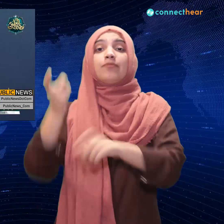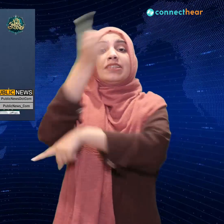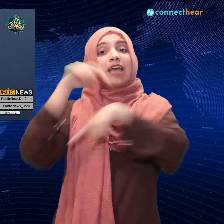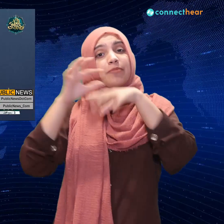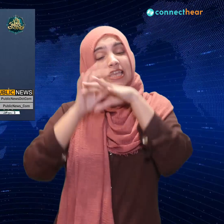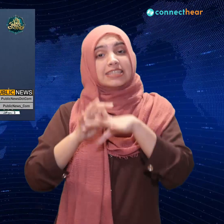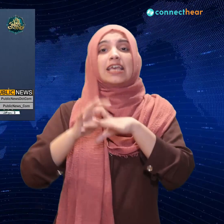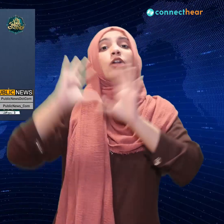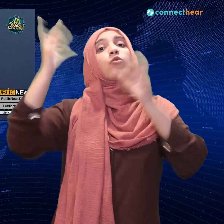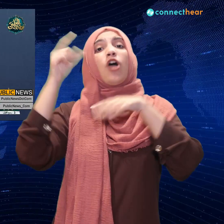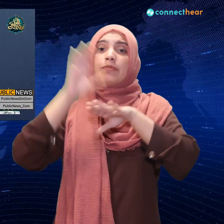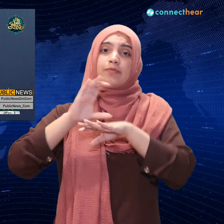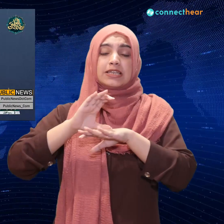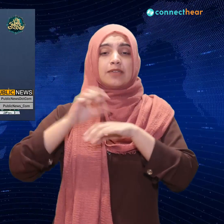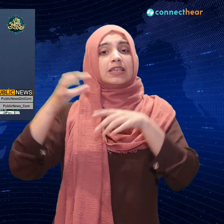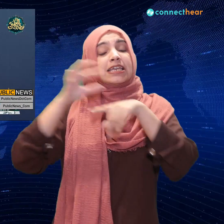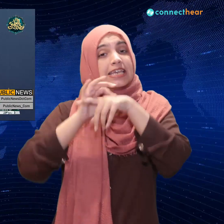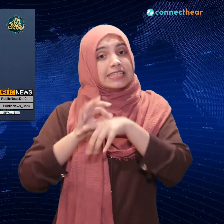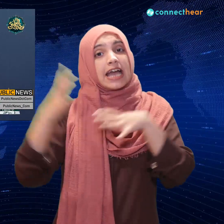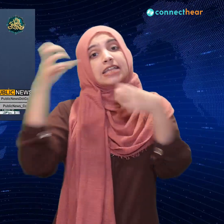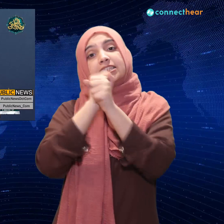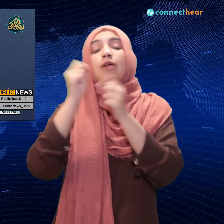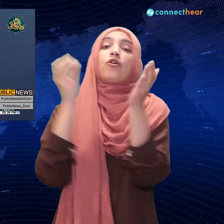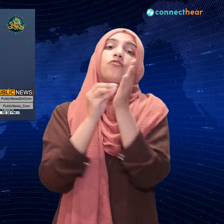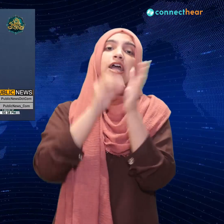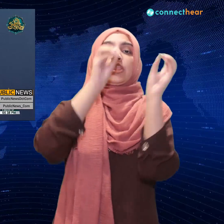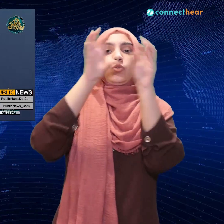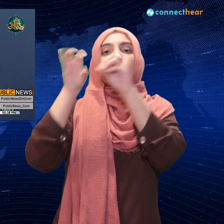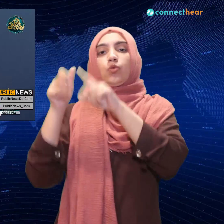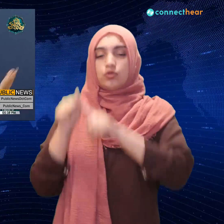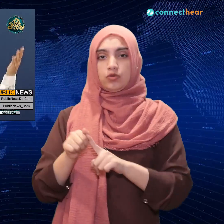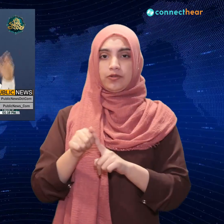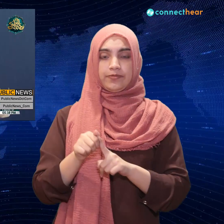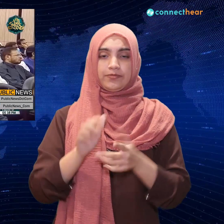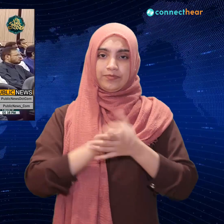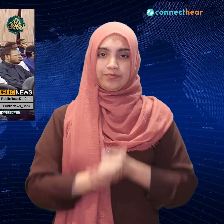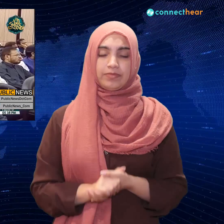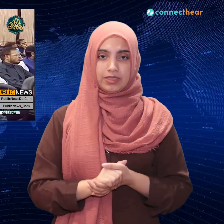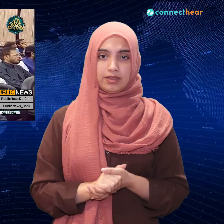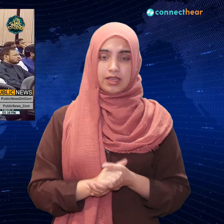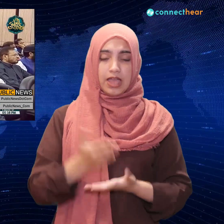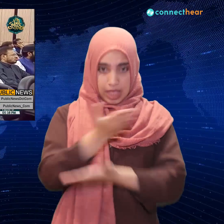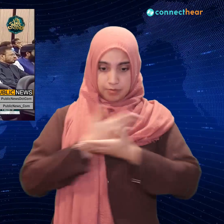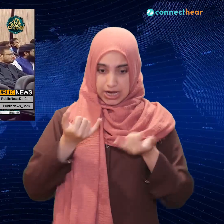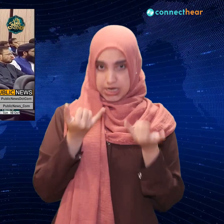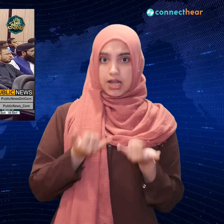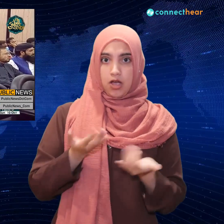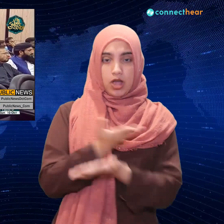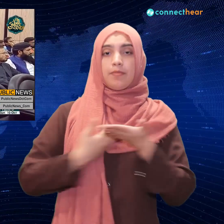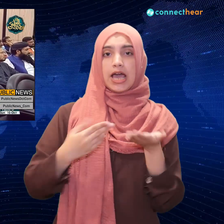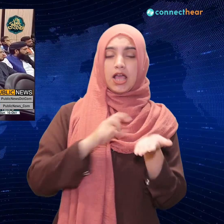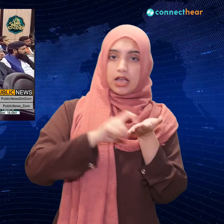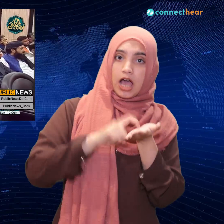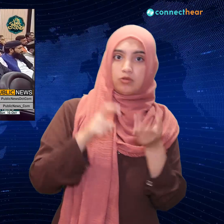یہ مجھے بتائیں کہ آج کسی ماڈرن کوئی بڑے بڑی ڈیموکریسیز ہیں جی، بڑا وہاں رول آف لا ہے، کبھی آپ یہ